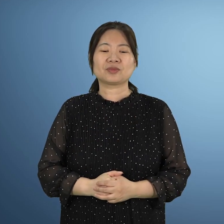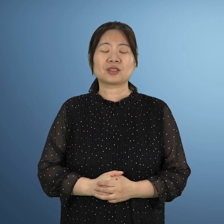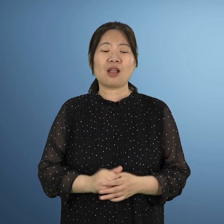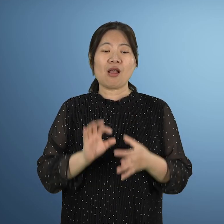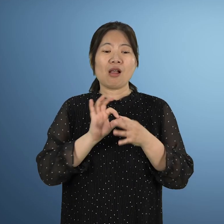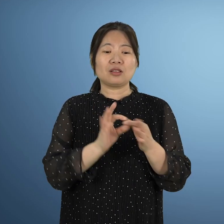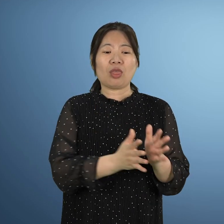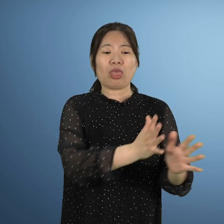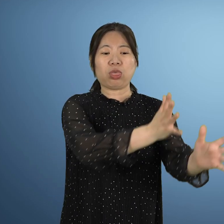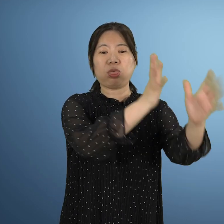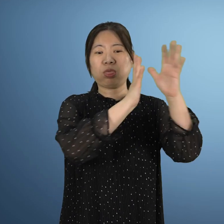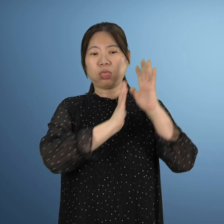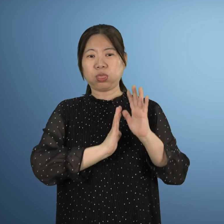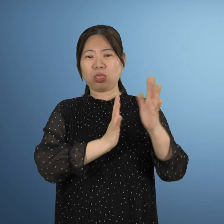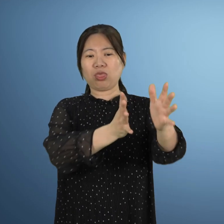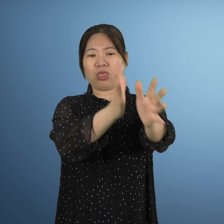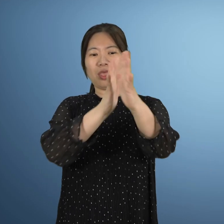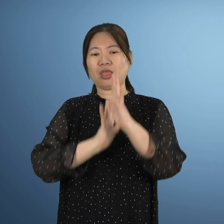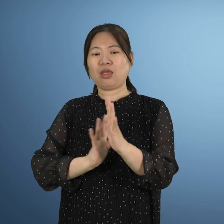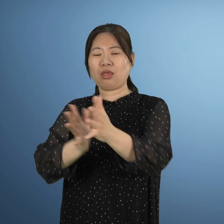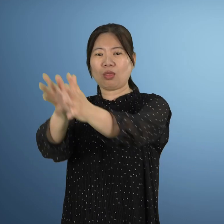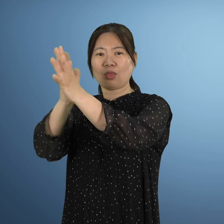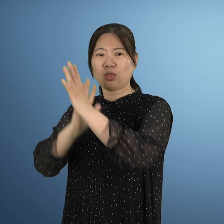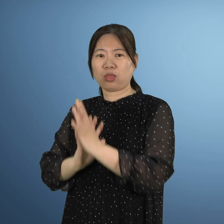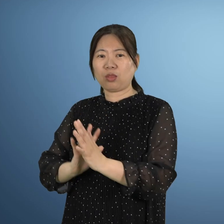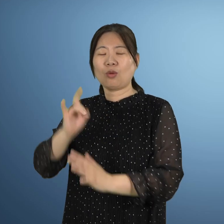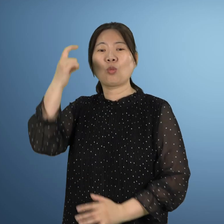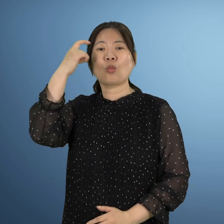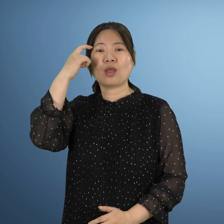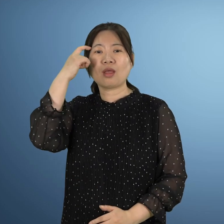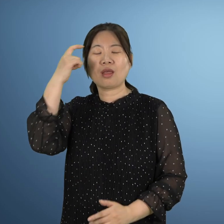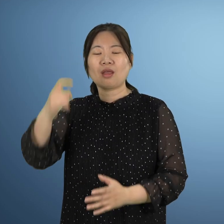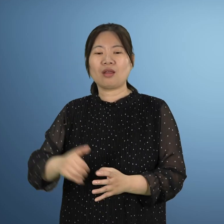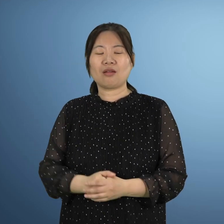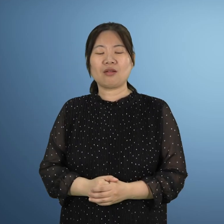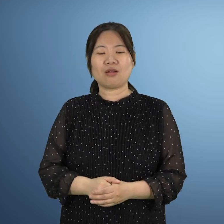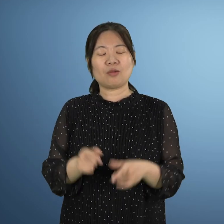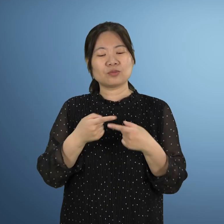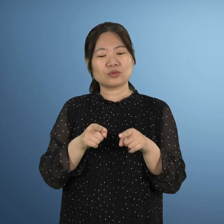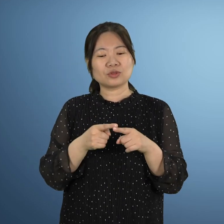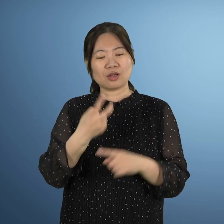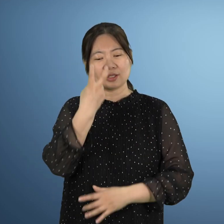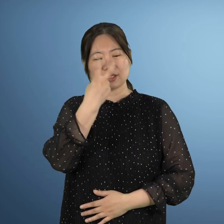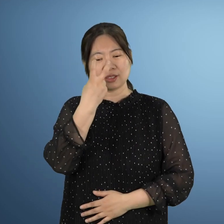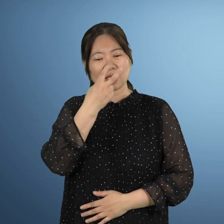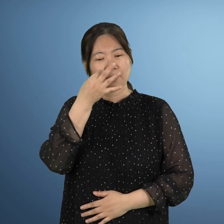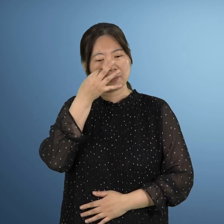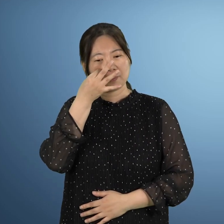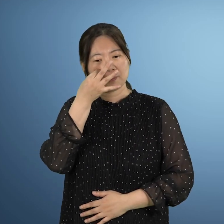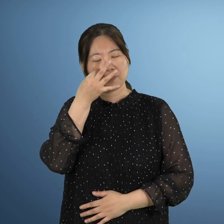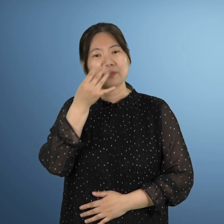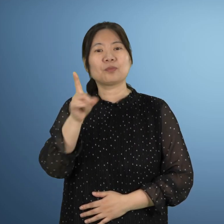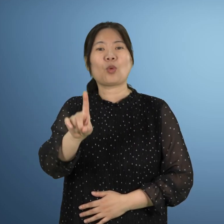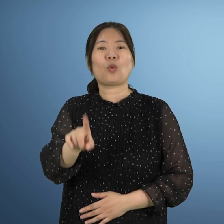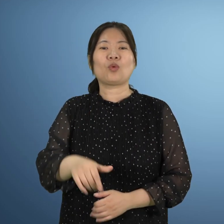끊이지 않고 꾸준히 더 와요. 왜 그럴까? 분석을 하고 진단을 해봤더니